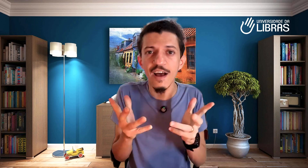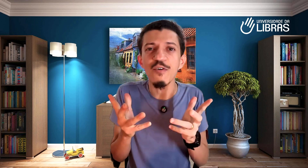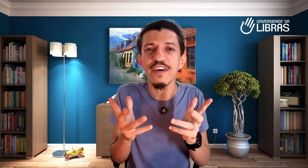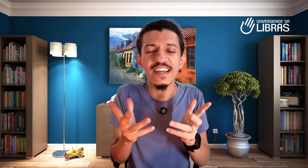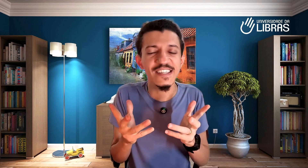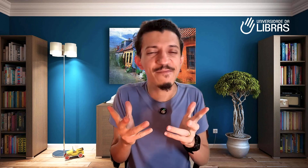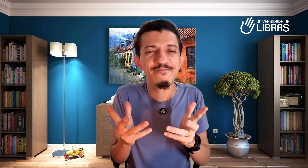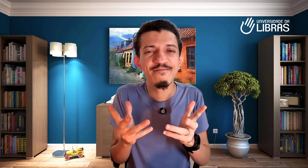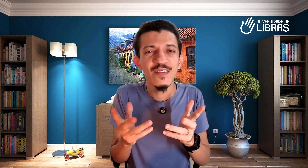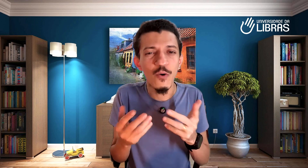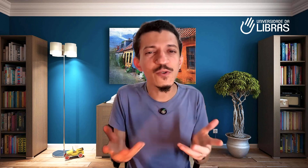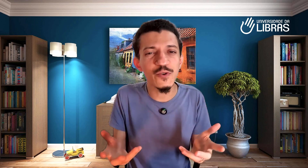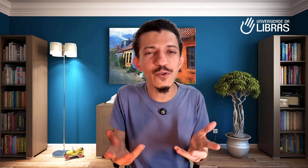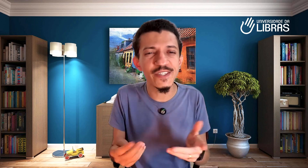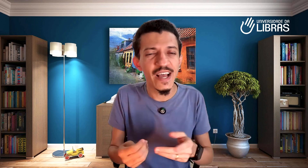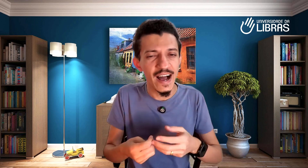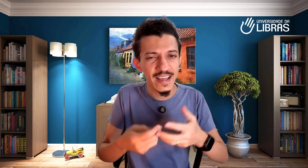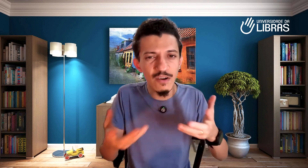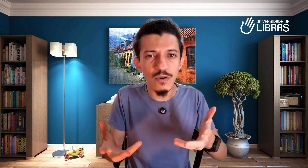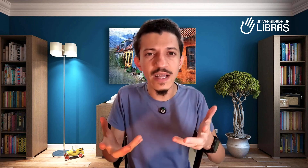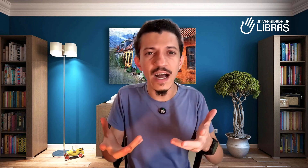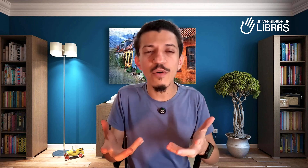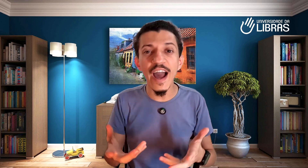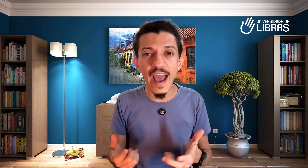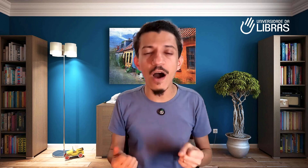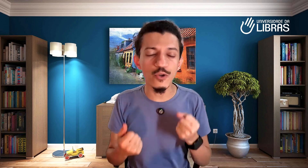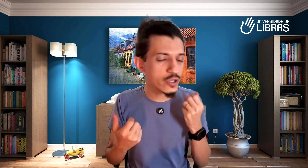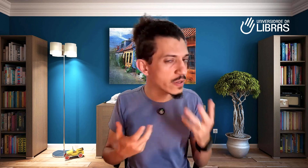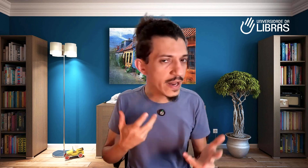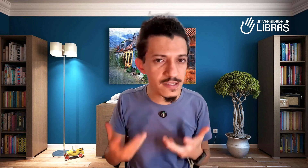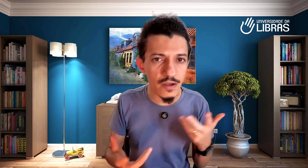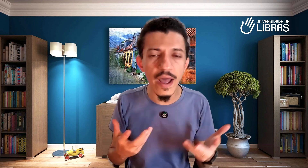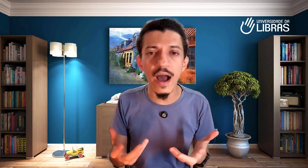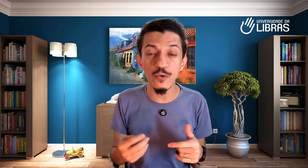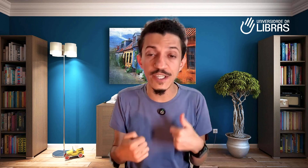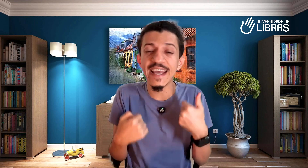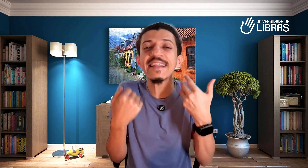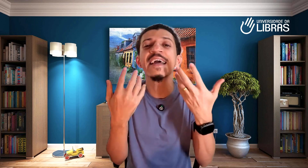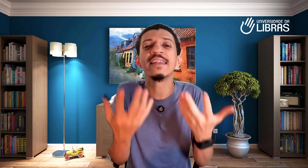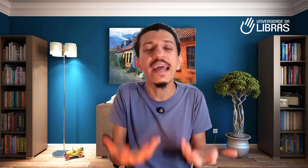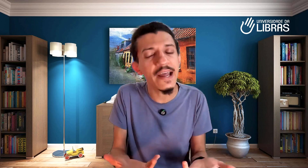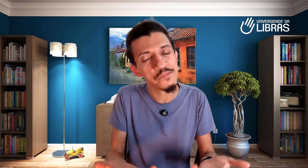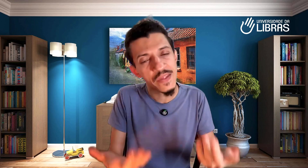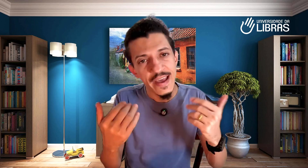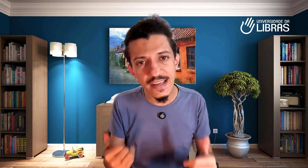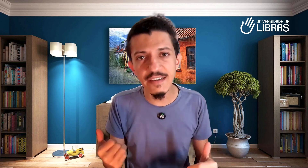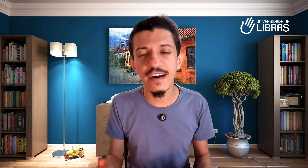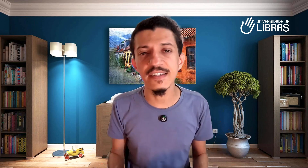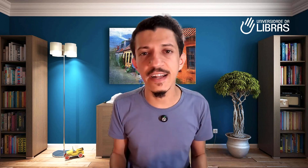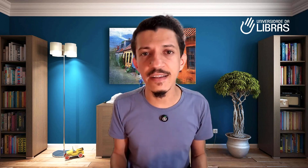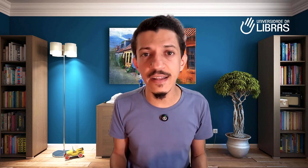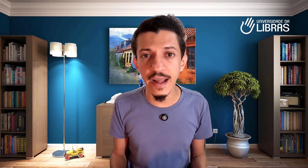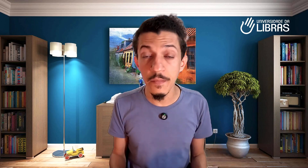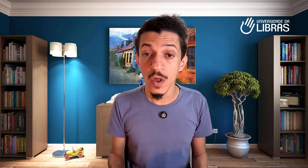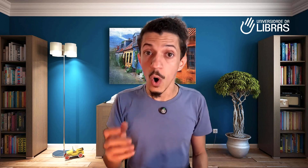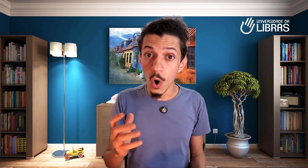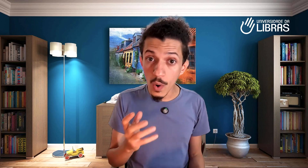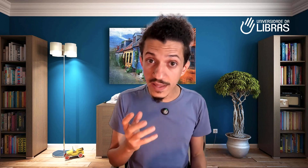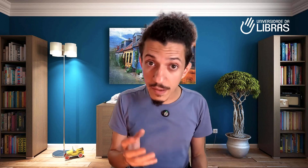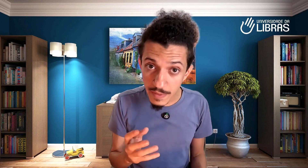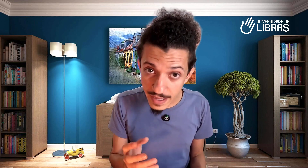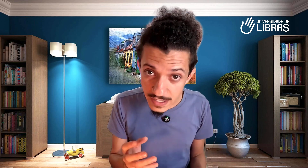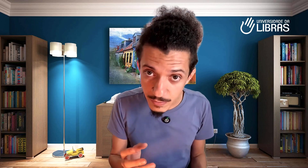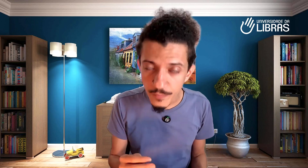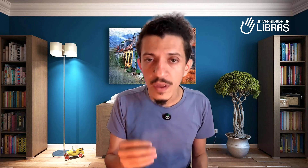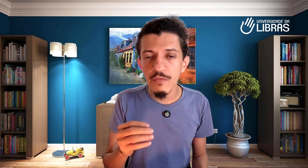aquela conversa com os surdos, aquele contato real, de interação real, de entender e se fazer entender, ou